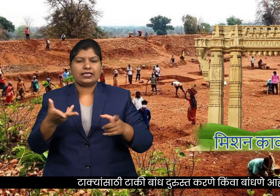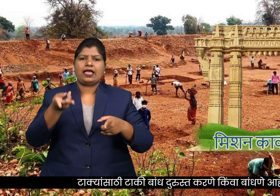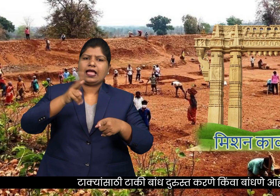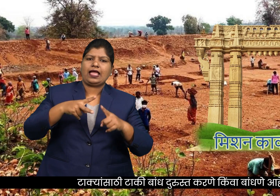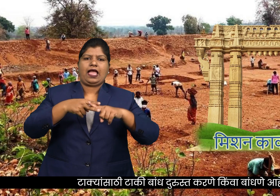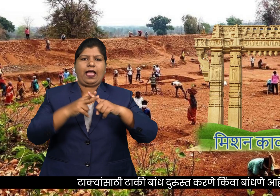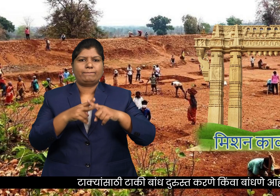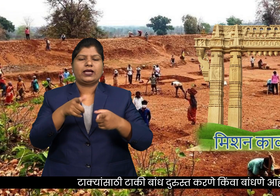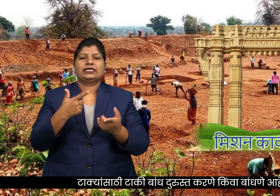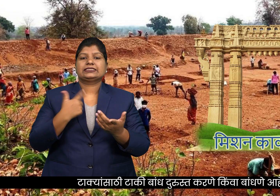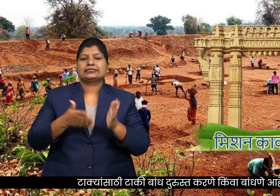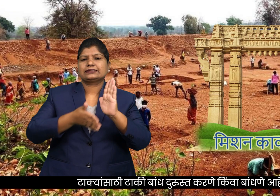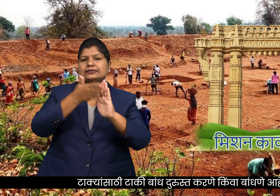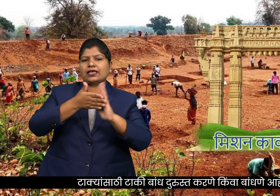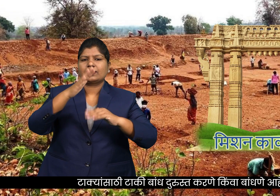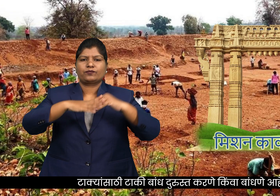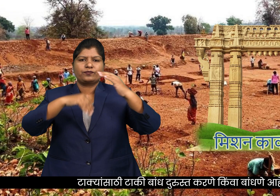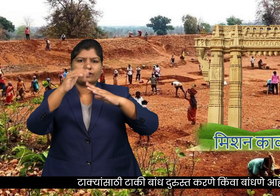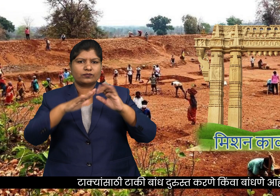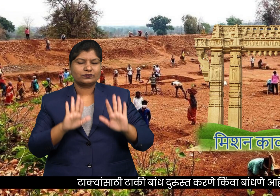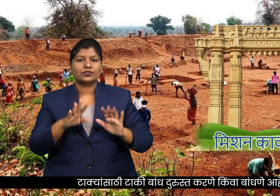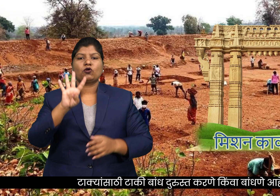बांध दुरुस्त करणे किंवा बांधणे आहे.